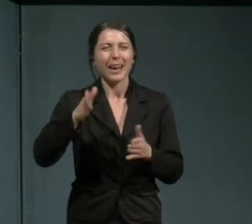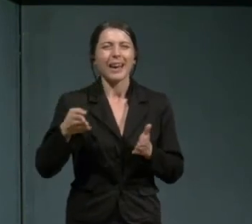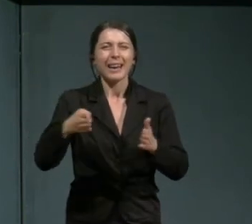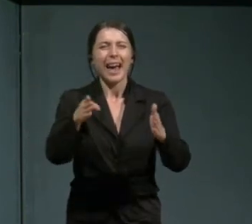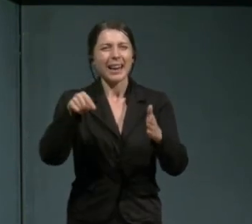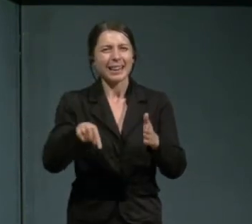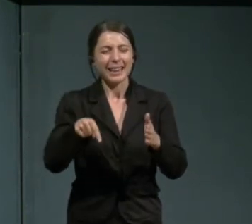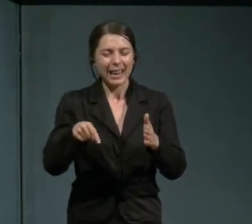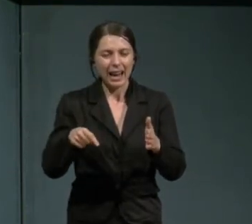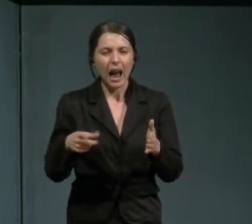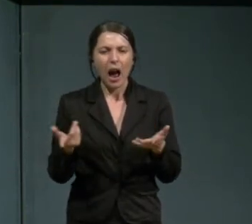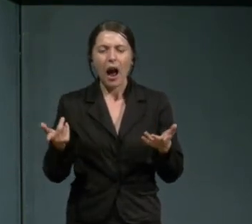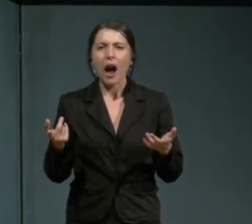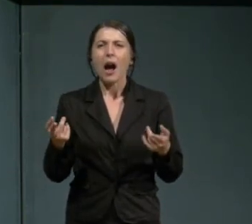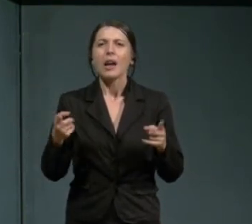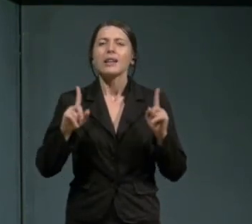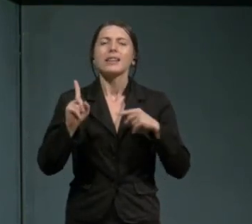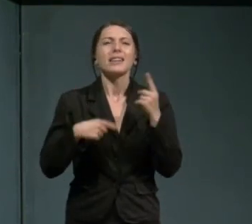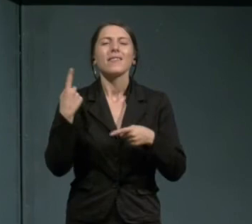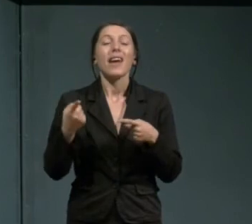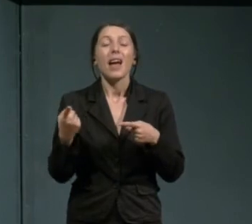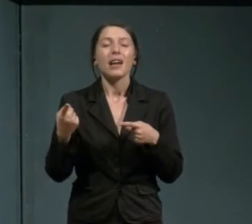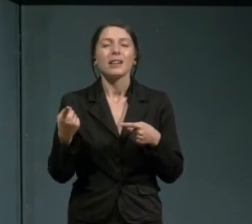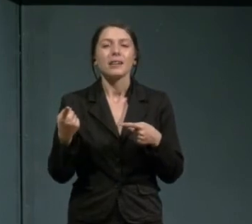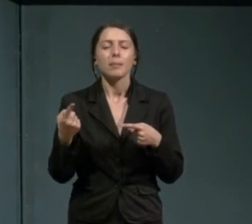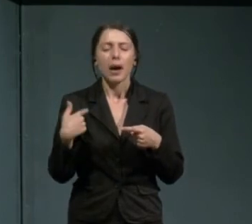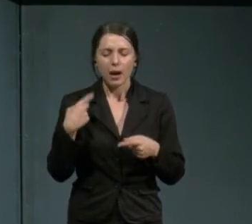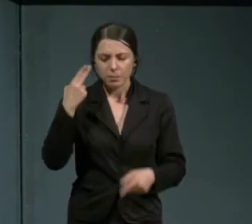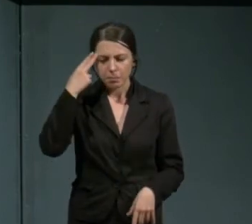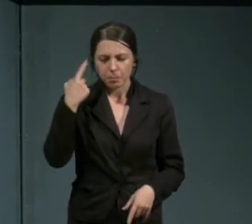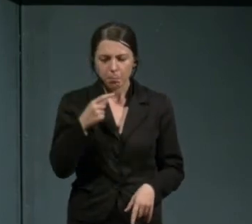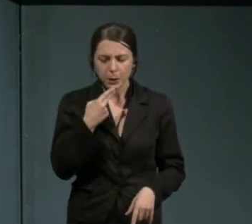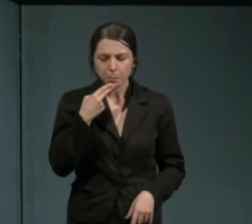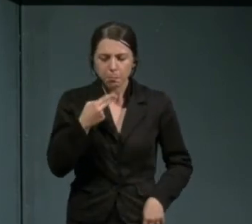e ho cercato di concentrarmi su questo toponimo